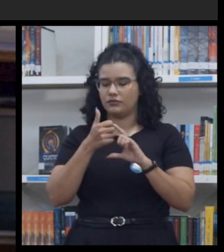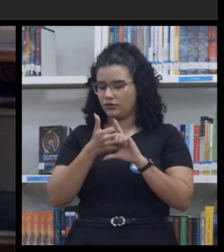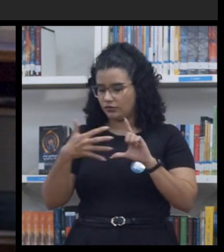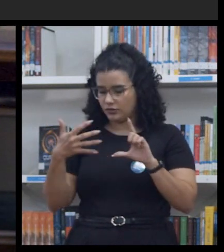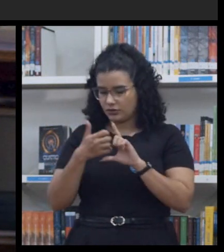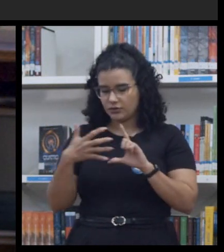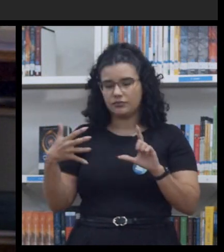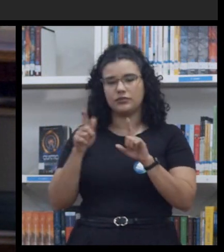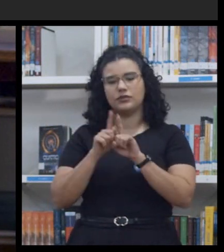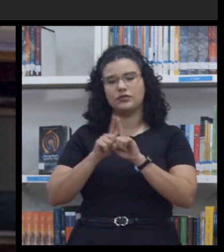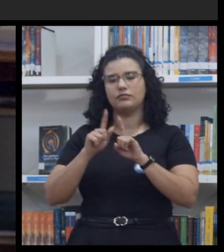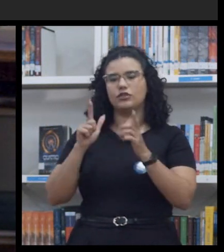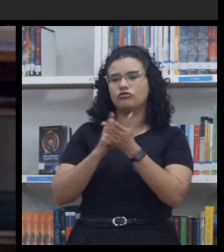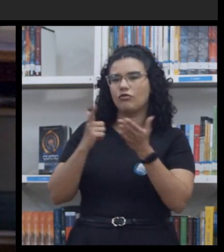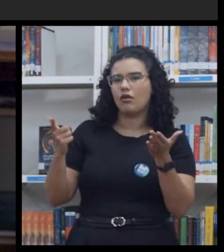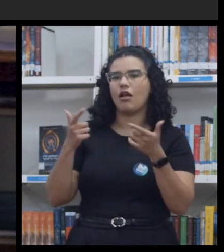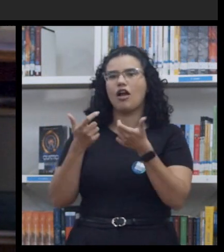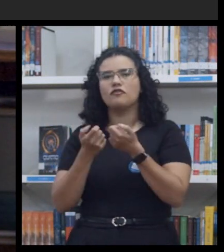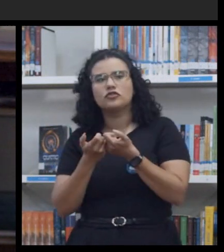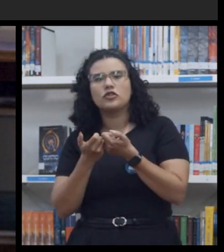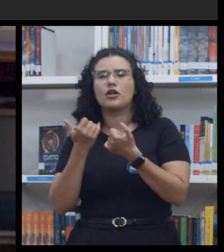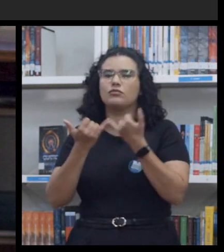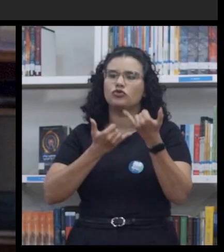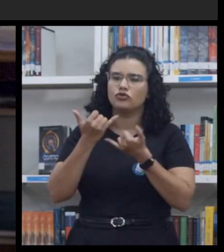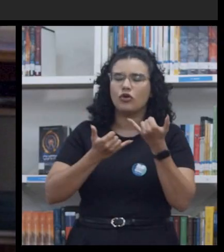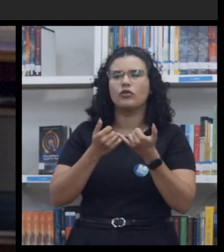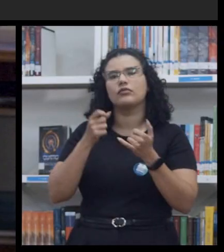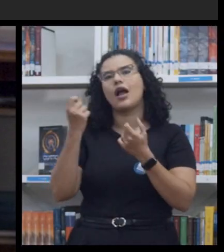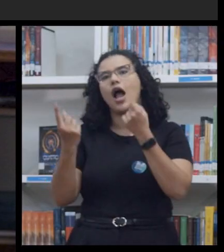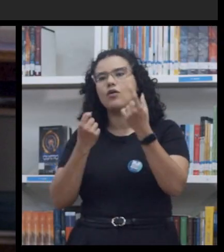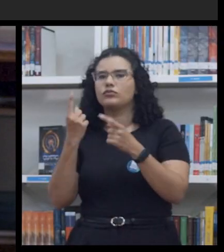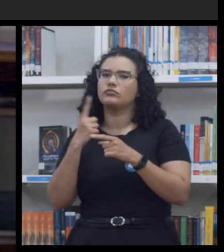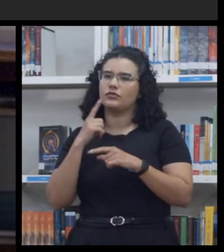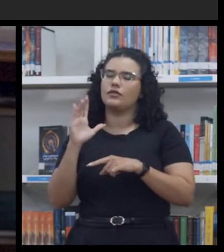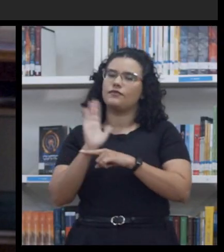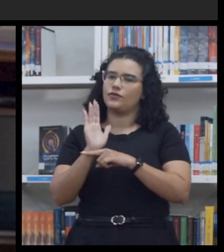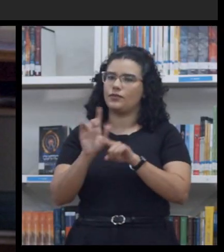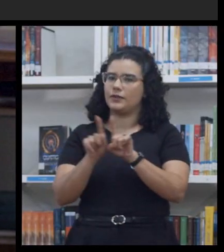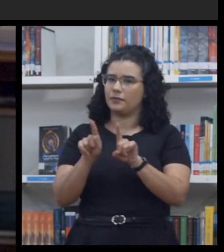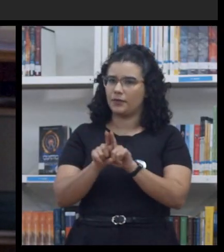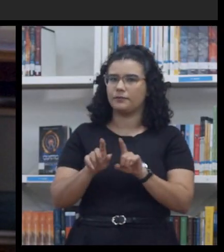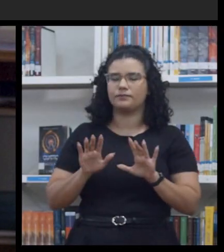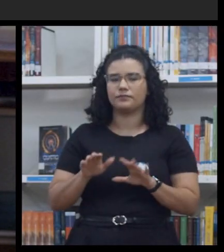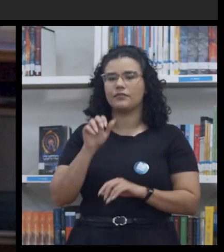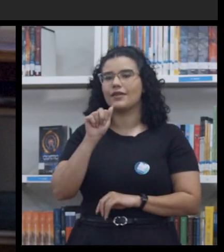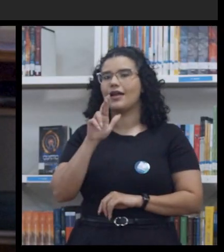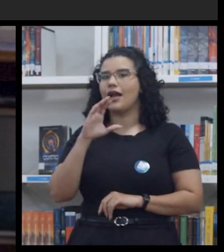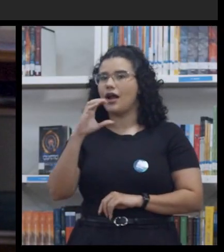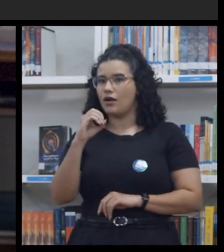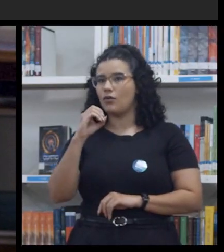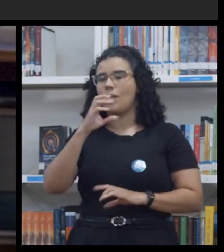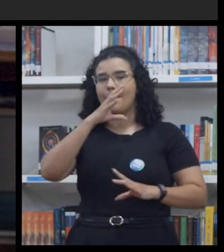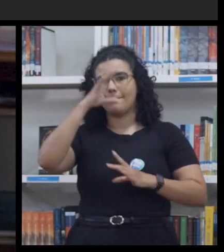tirinhas de jornal, videogames, livros, jogos e, em alguns casos, filmes. O arco do